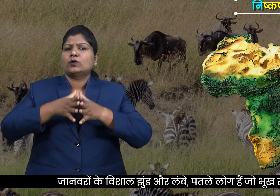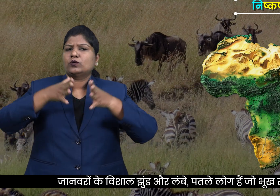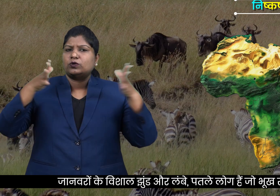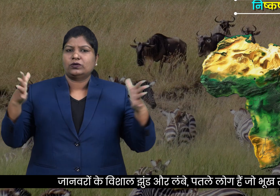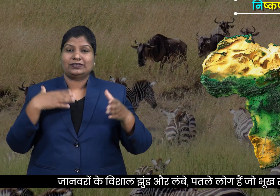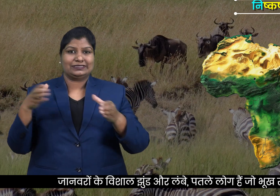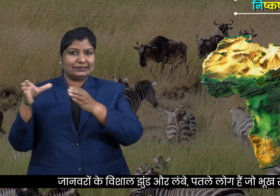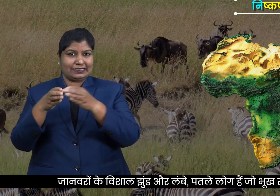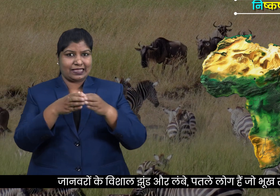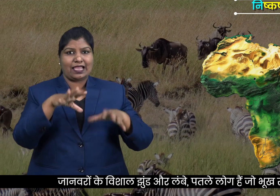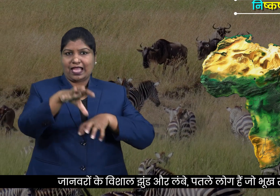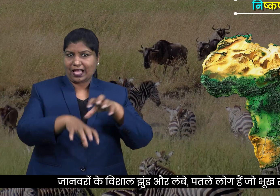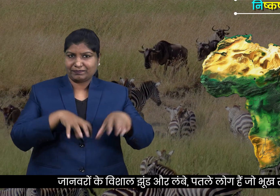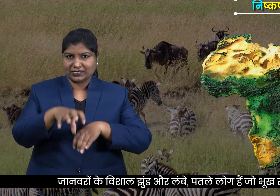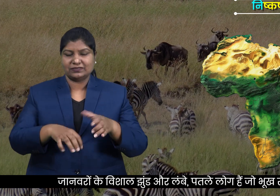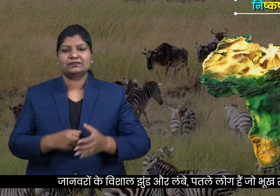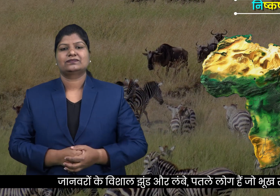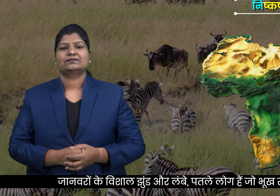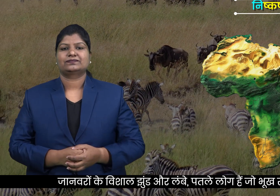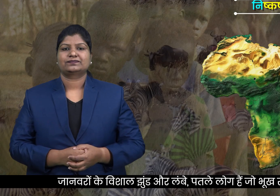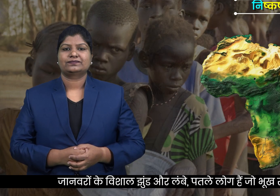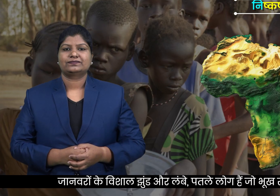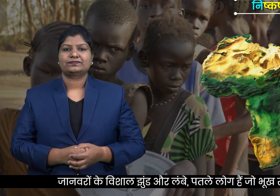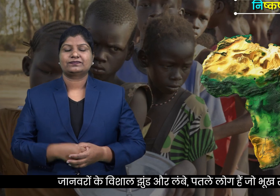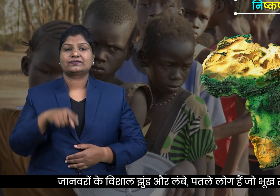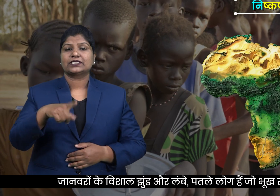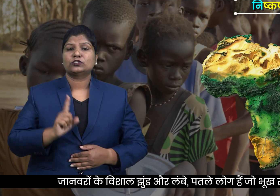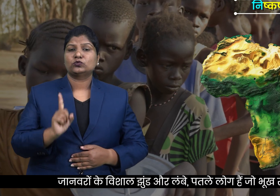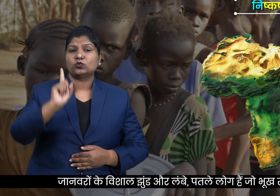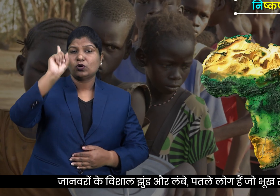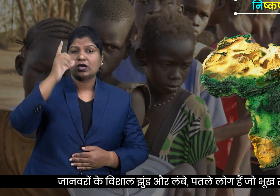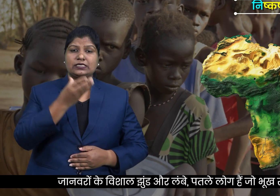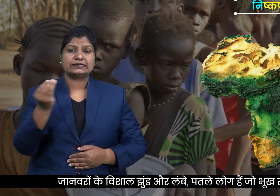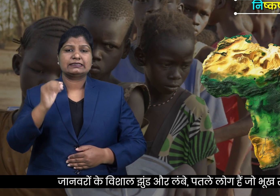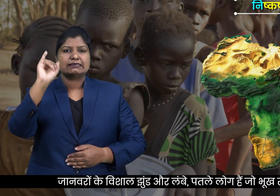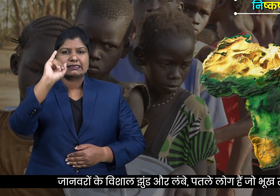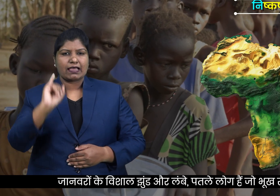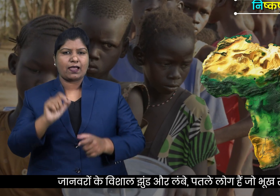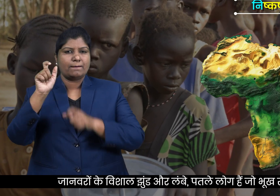और लंबे पतले लोग हैं जो भूख से तड़प रहे हैं।